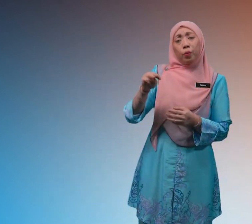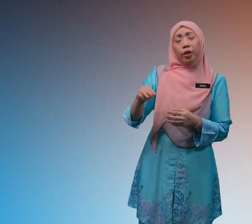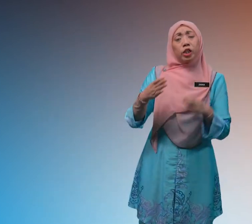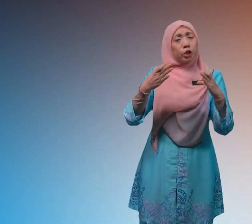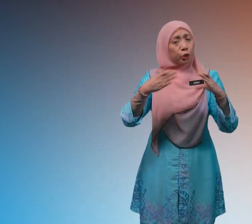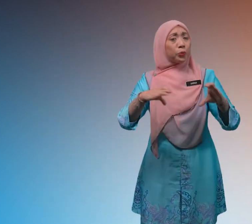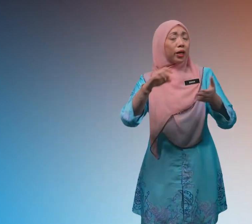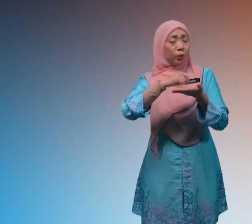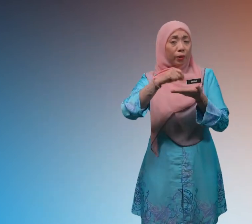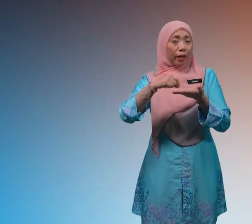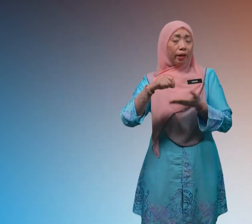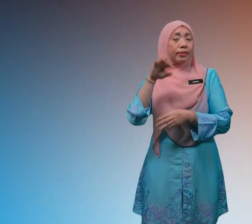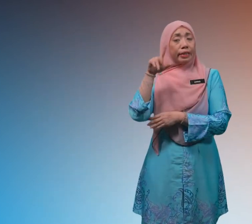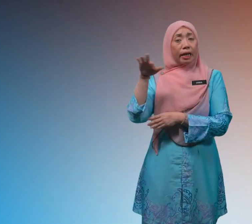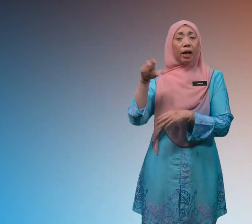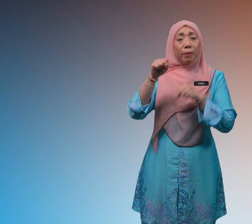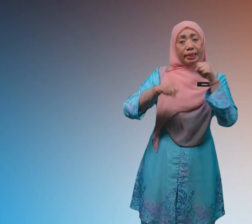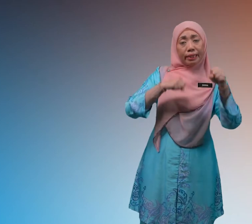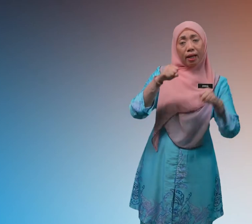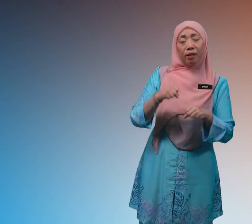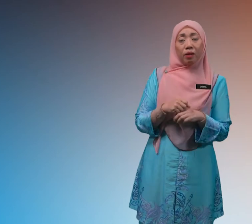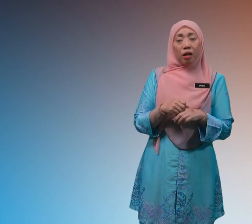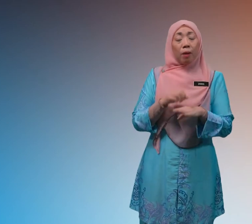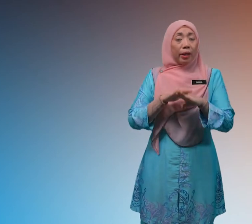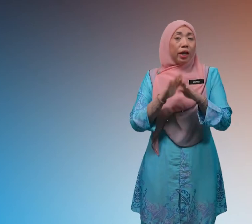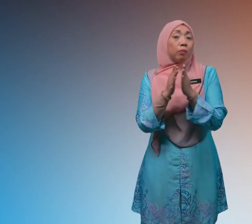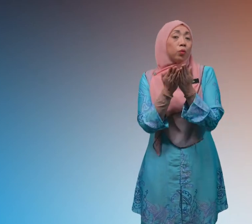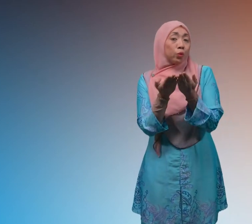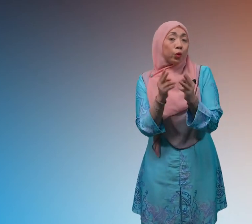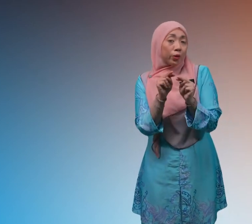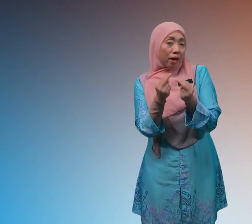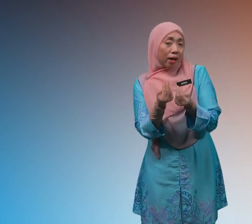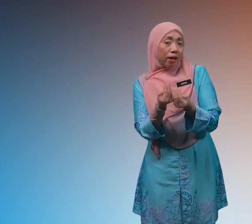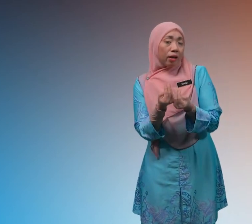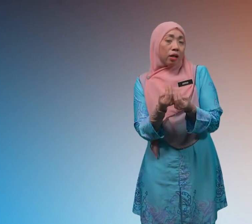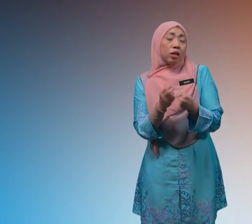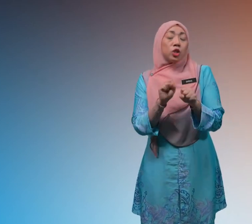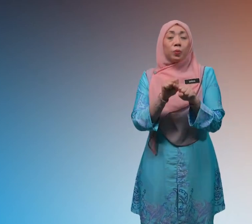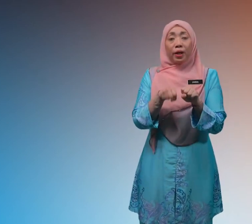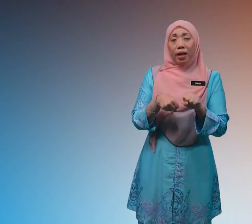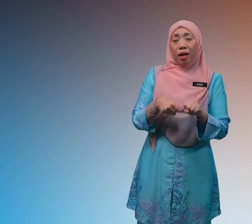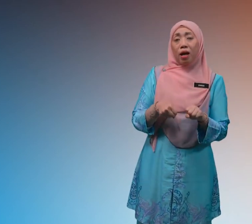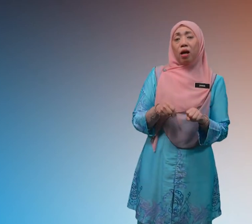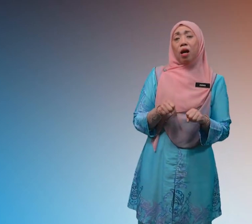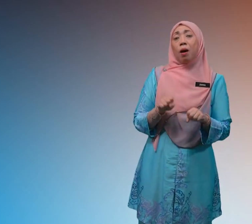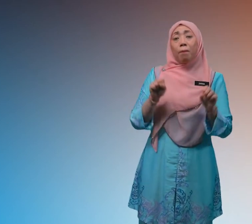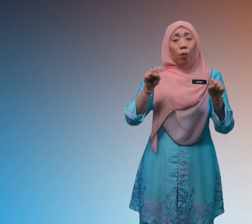Murid-murid, cuba tulis ejaan basikal pada buku nota supaya